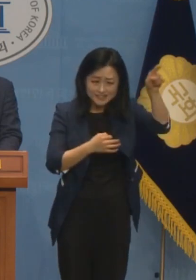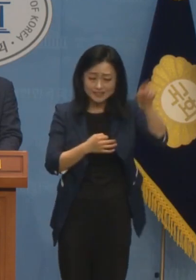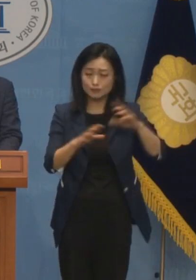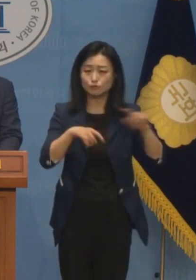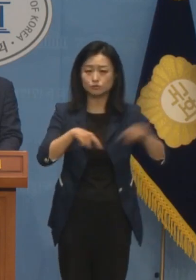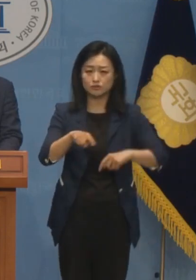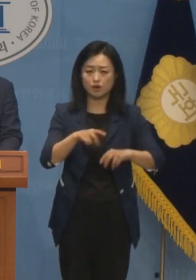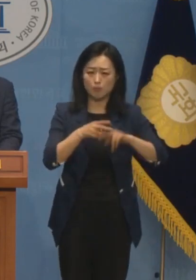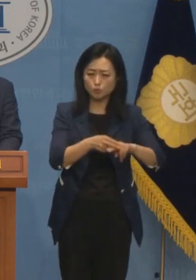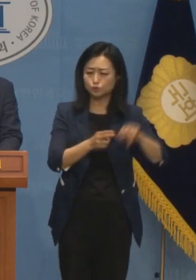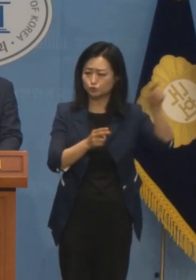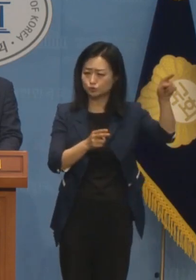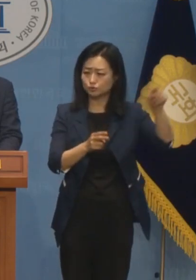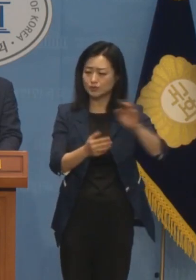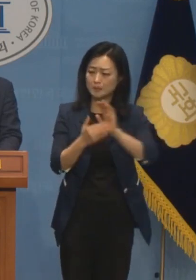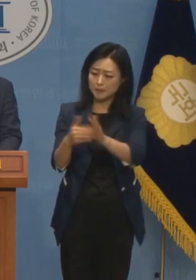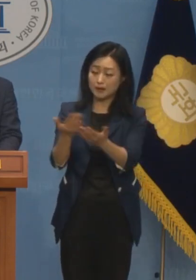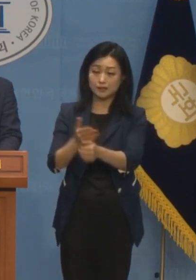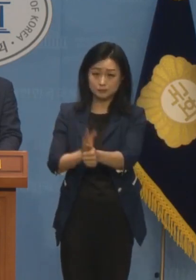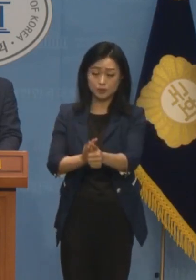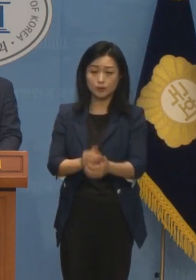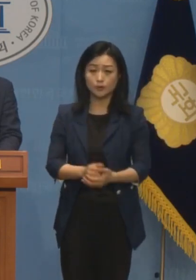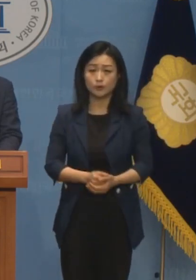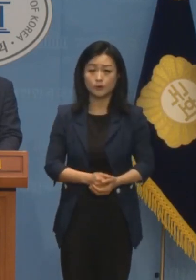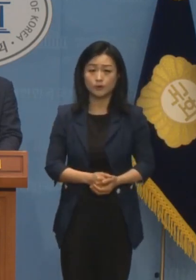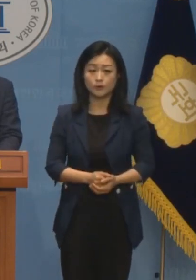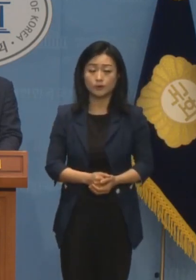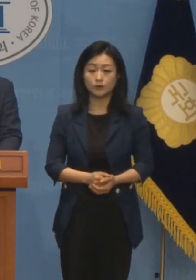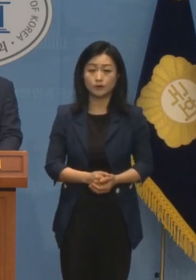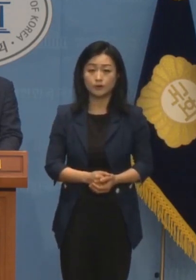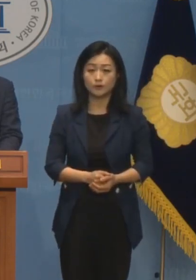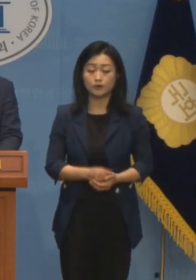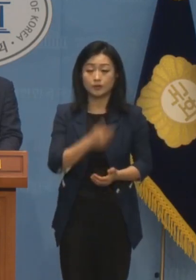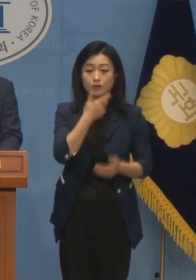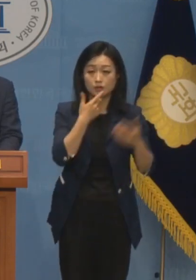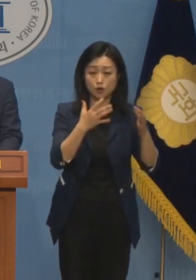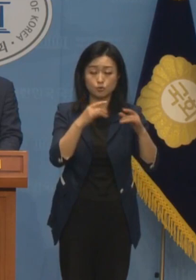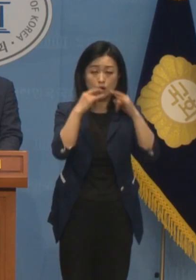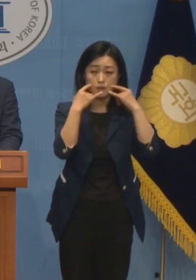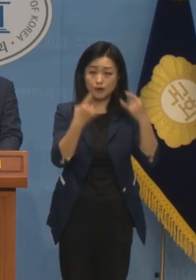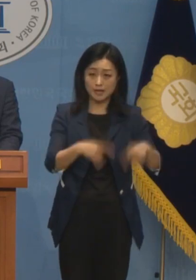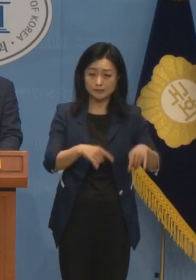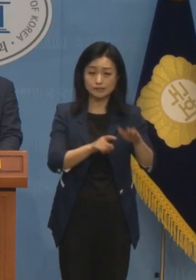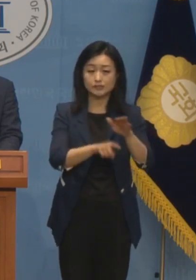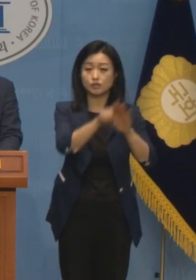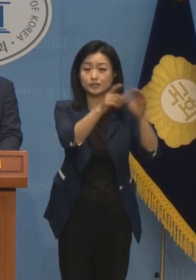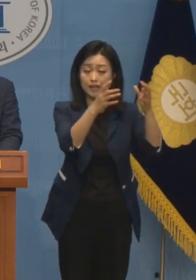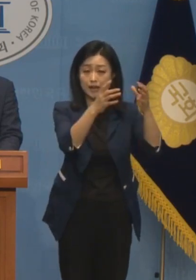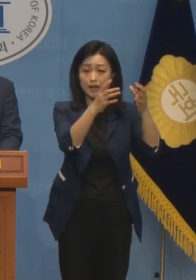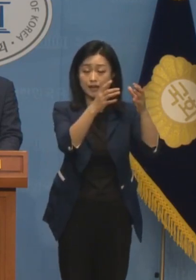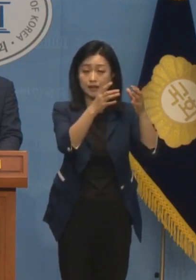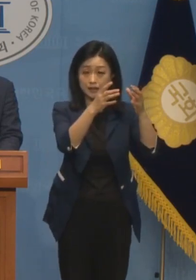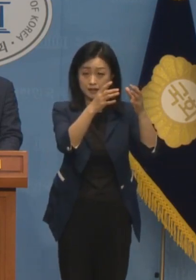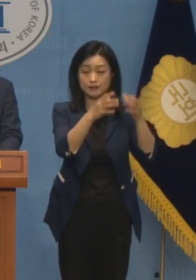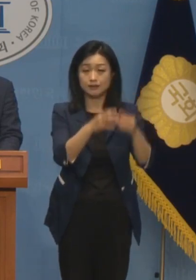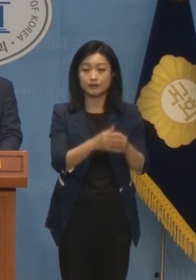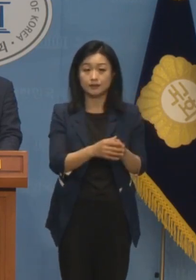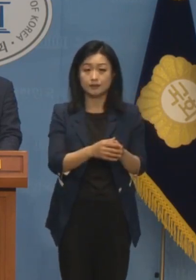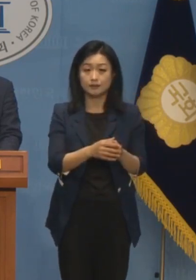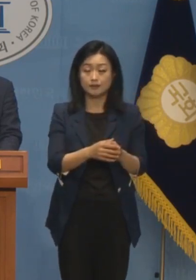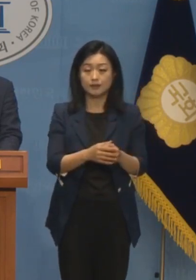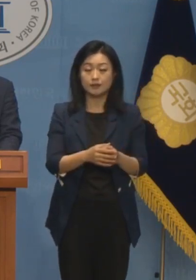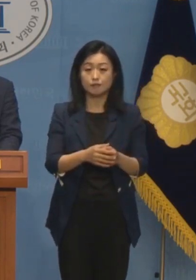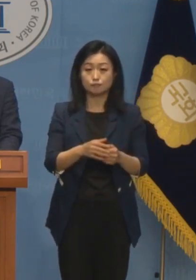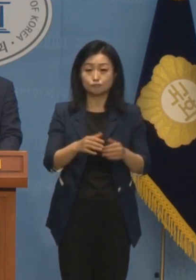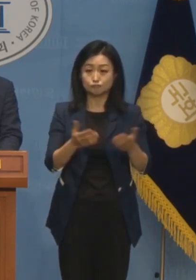국정 폭주부터 막으십시오. 영국, 프랑스 등 선진국들이 폭넓게 보장하는